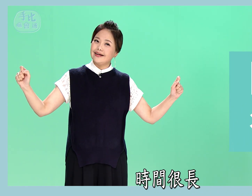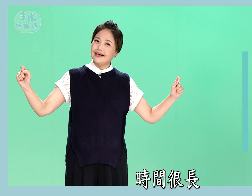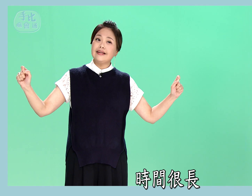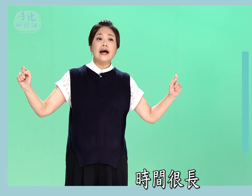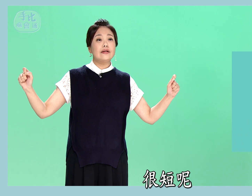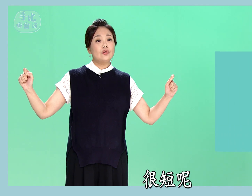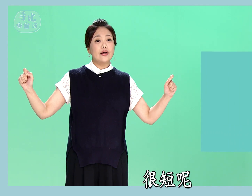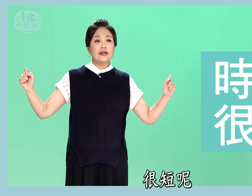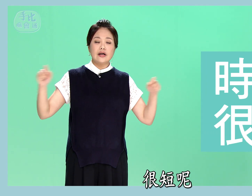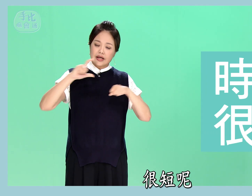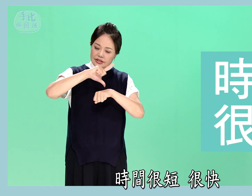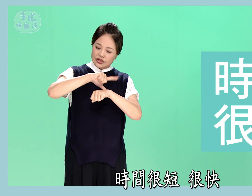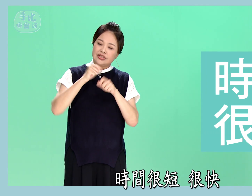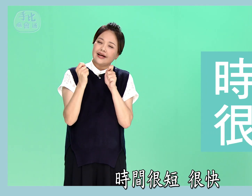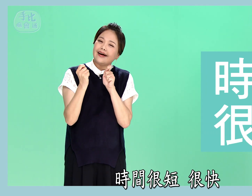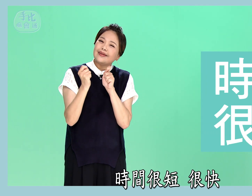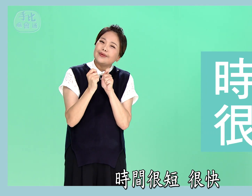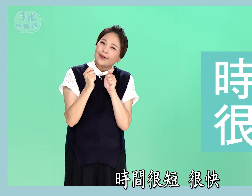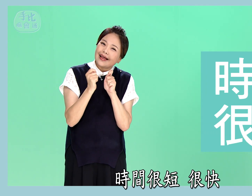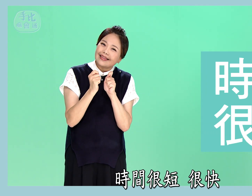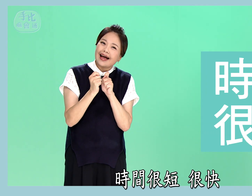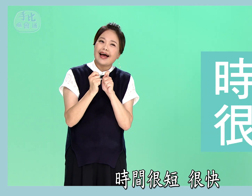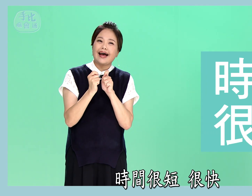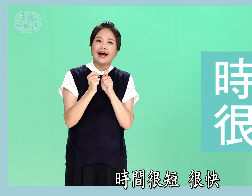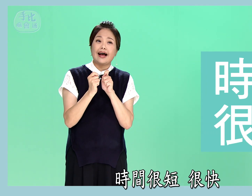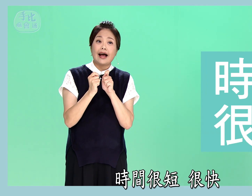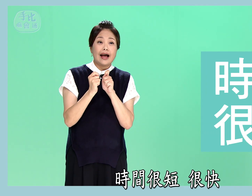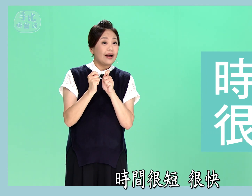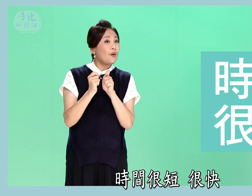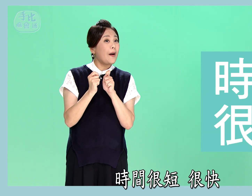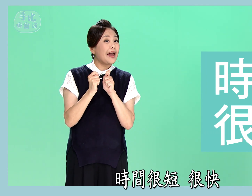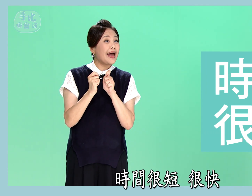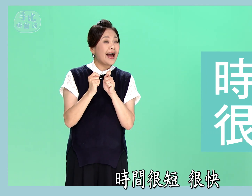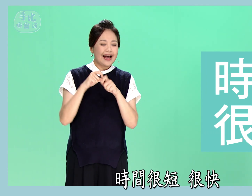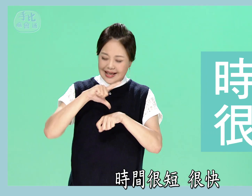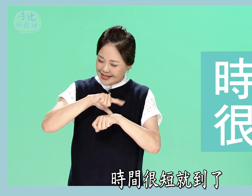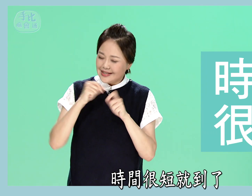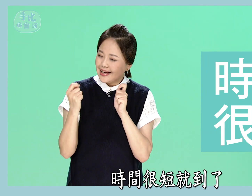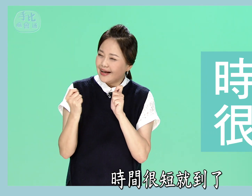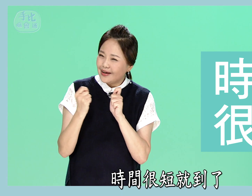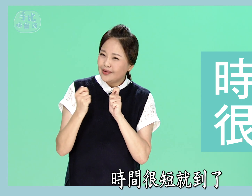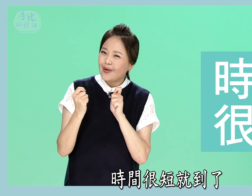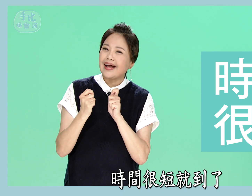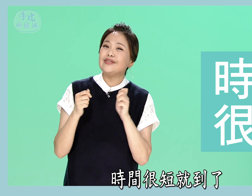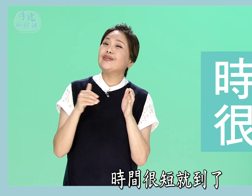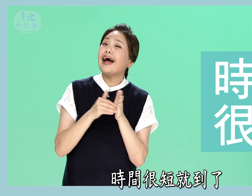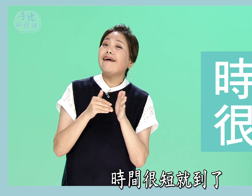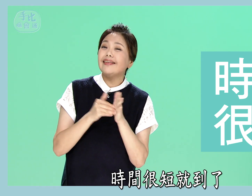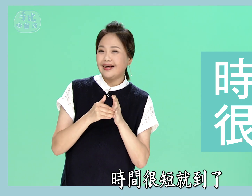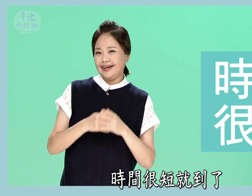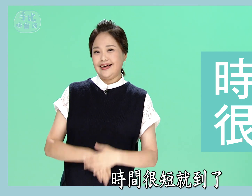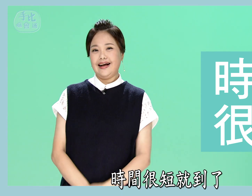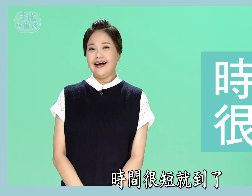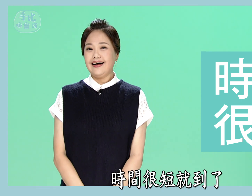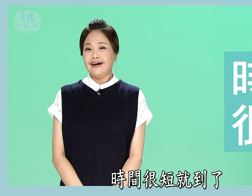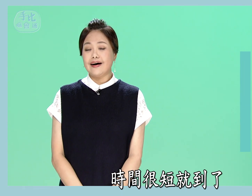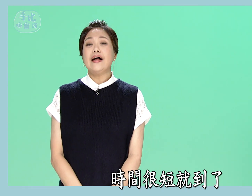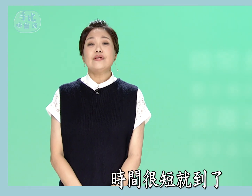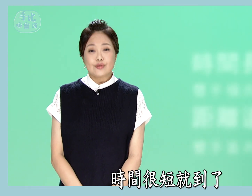那很短呢？时间很短啦，很快呀，时间很短就到了。好，所